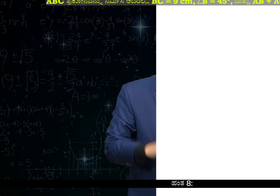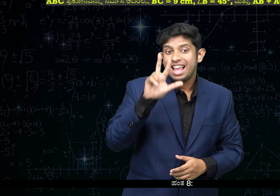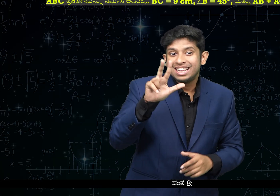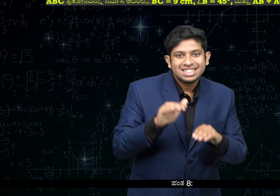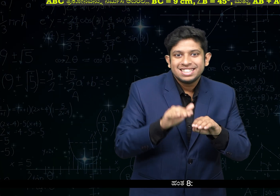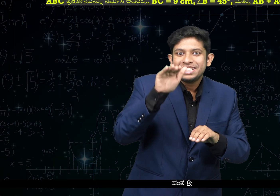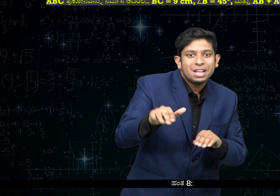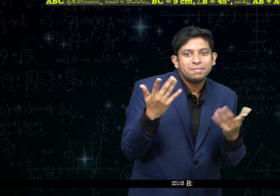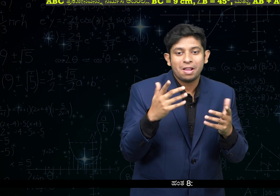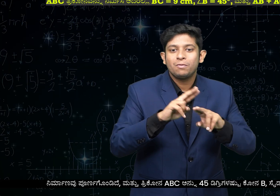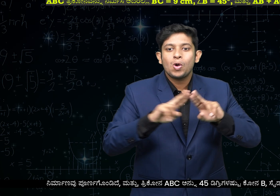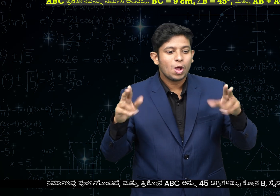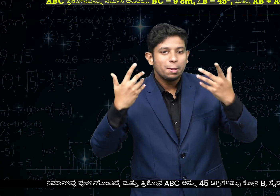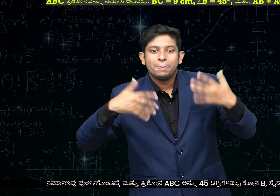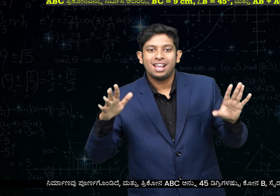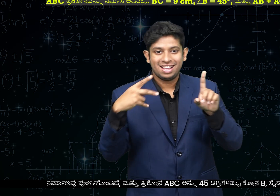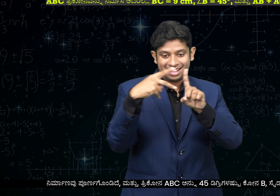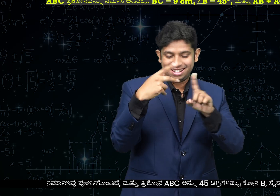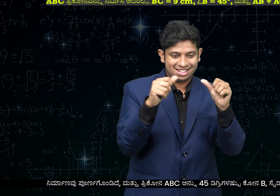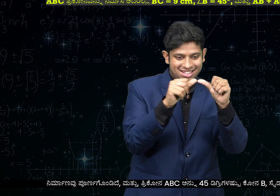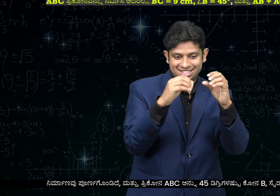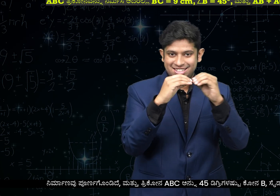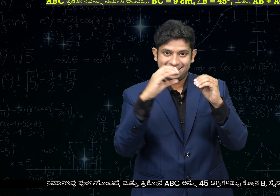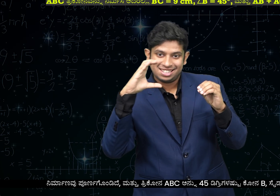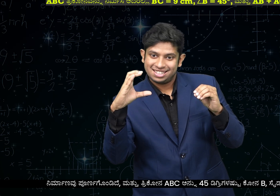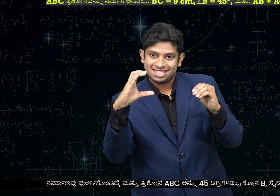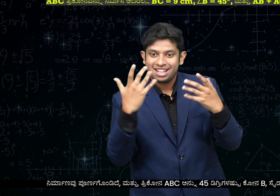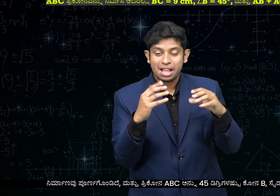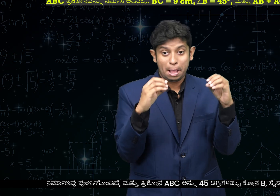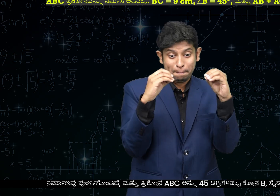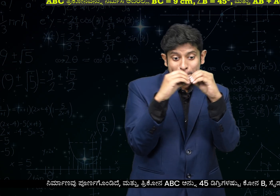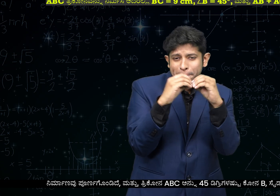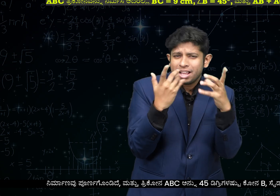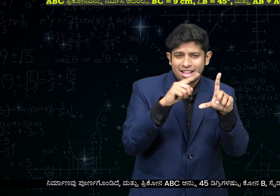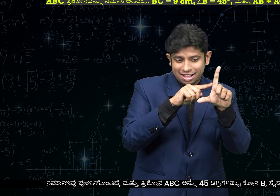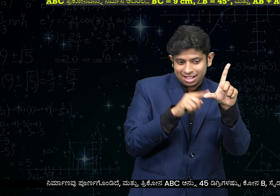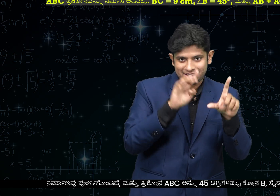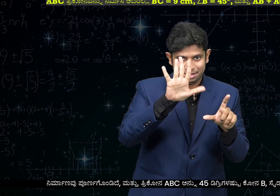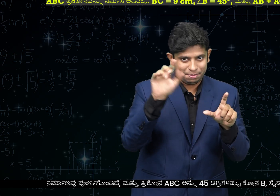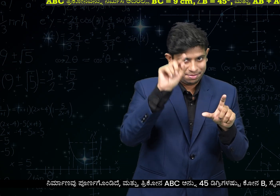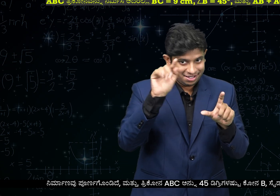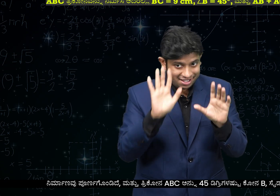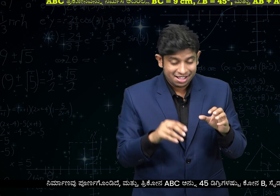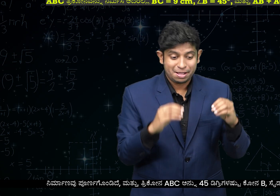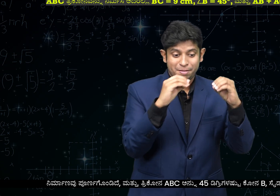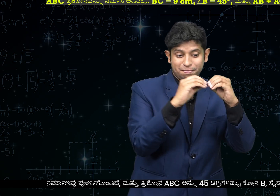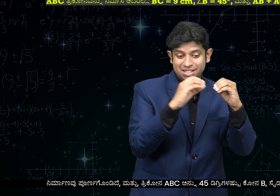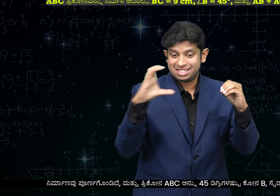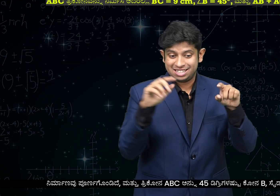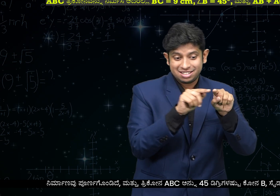ಹಂತ 8. ನಿರ್ಮಾಣವು ಸಂಪೂರ್ಣಗೊಂಡಿದೆ ಮತ್ತು ತ್ರಿಕೋನ ABC ಅನ್ನು 45 ಡಿಗ್ರಿಗಳಷ್ಟು ಕೋನ